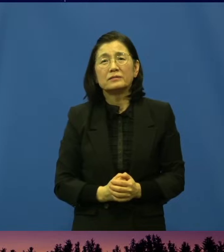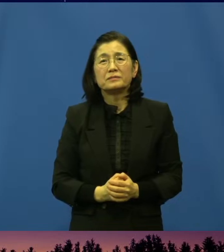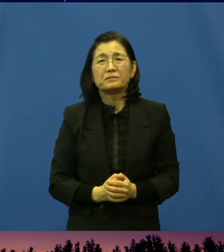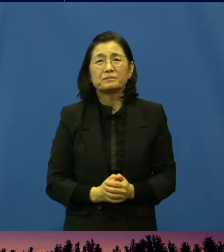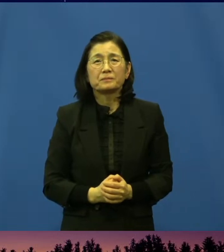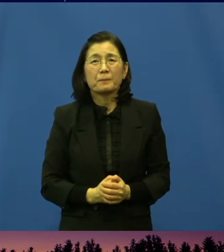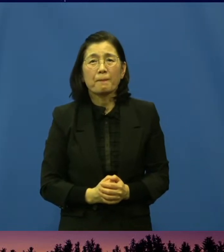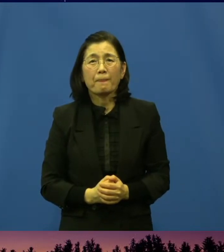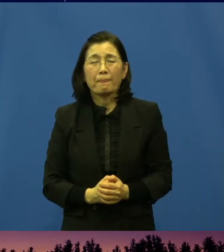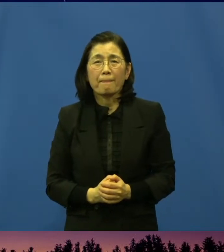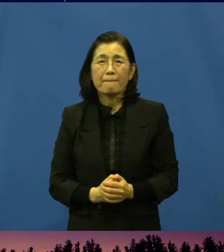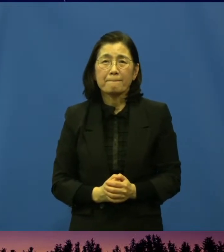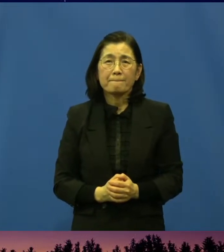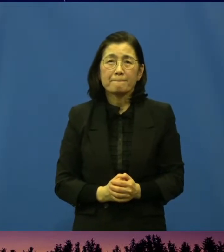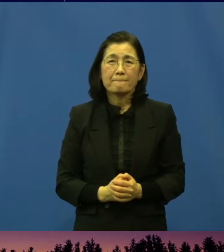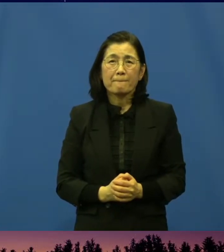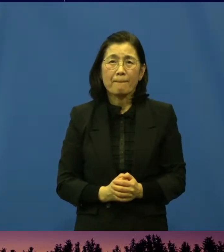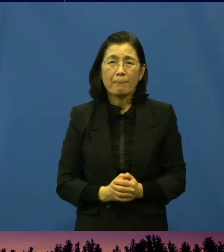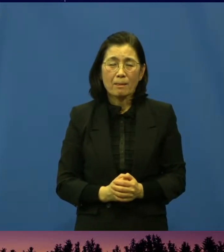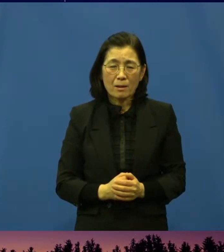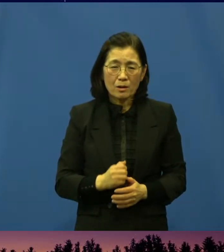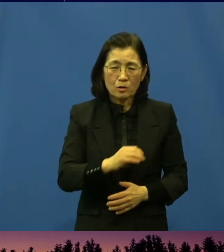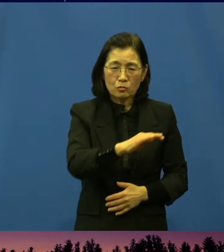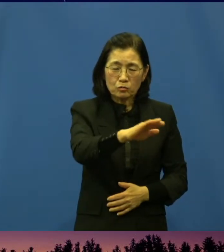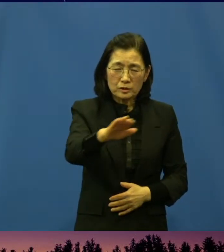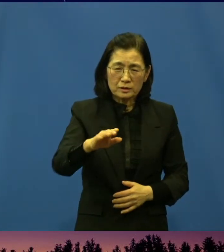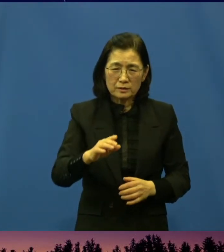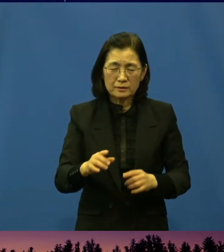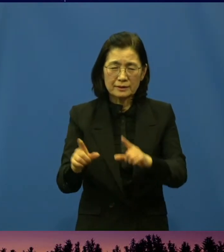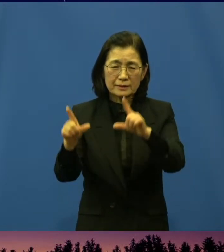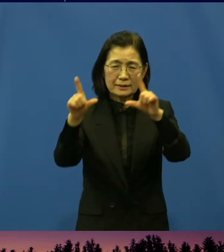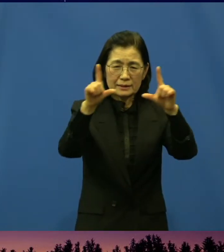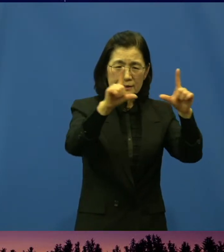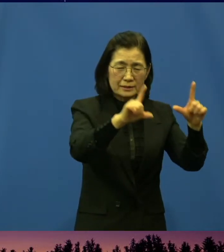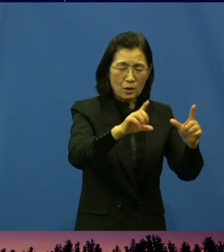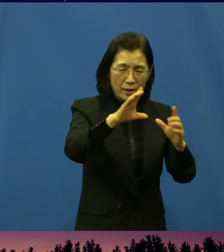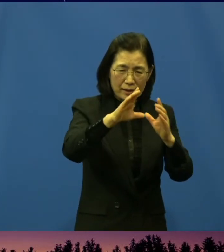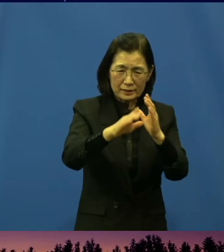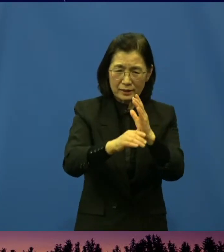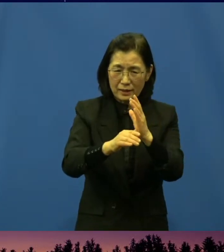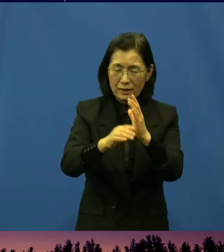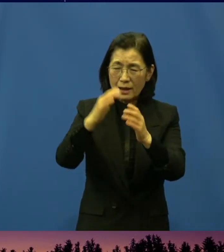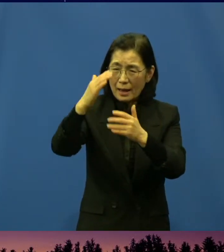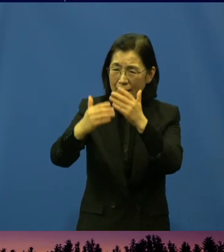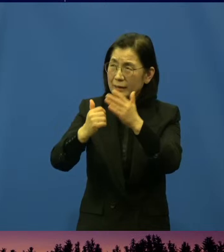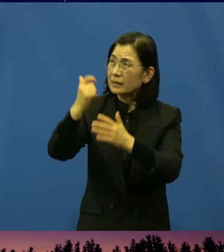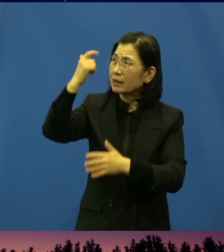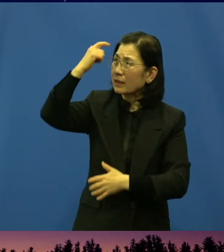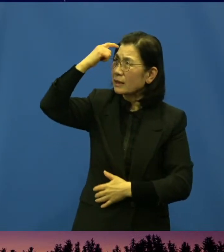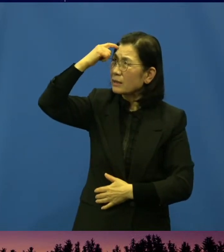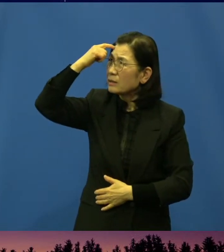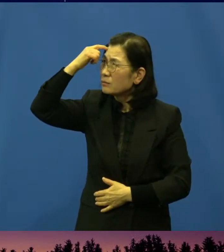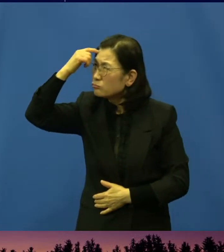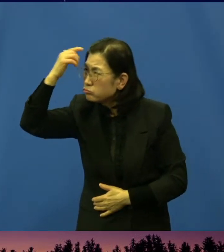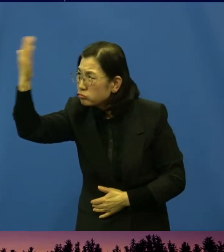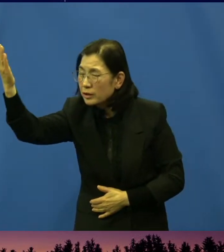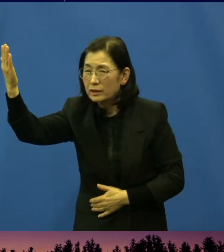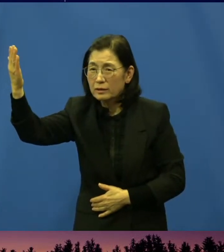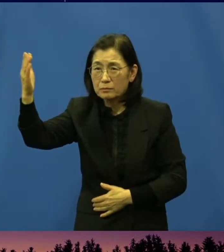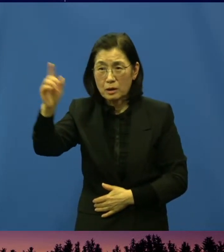그래서 우리는 계속 무엇인가를 물어야 돼요. 일상 속에 계속 물어야 될 게 뭐냐면 하나님의 뜻입니다.